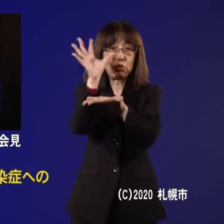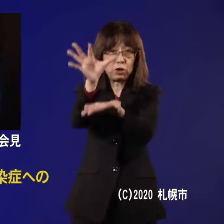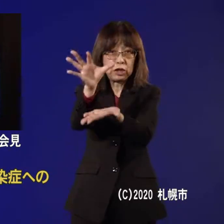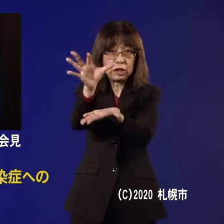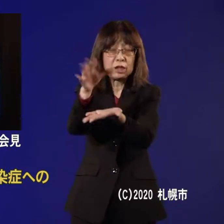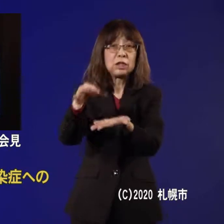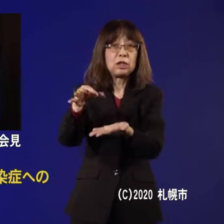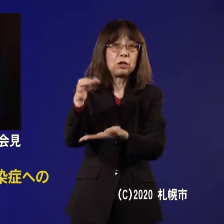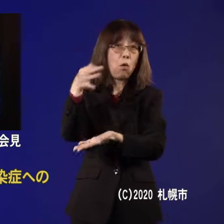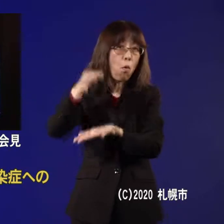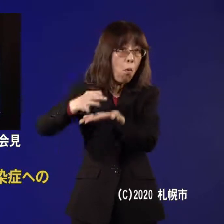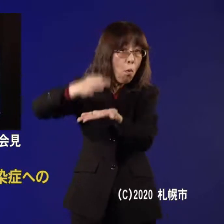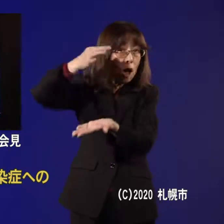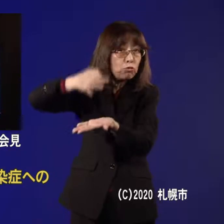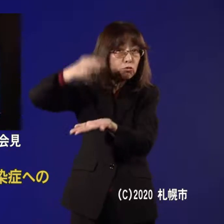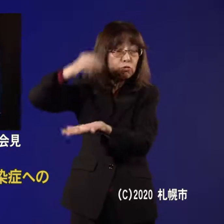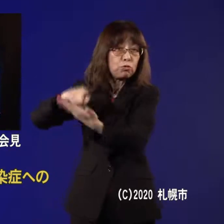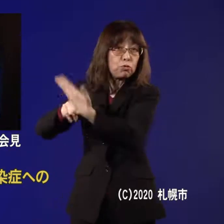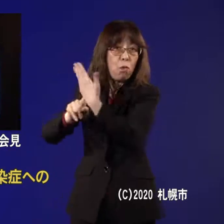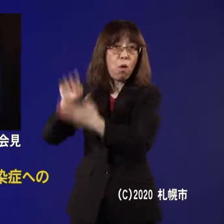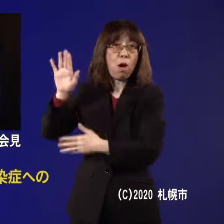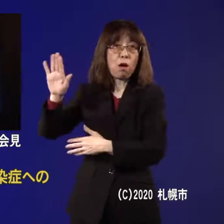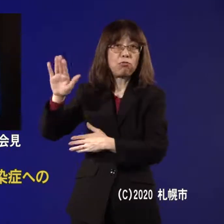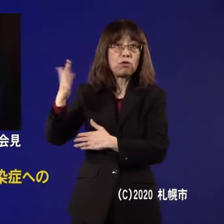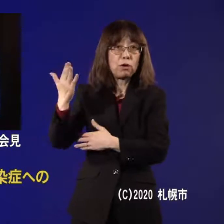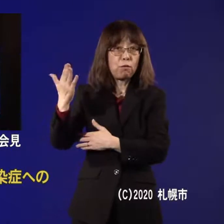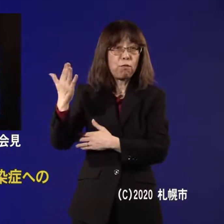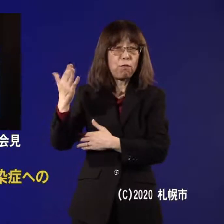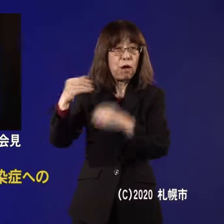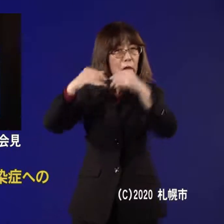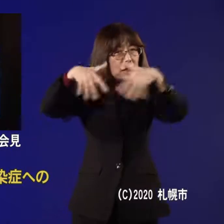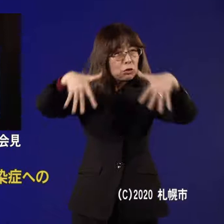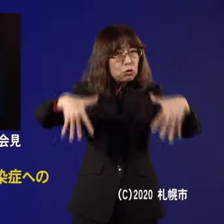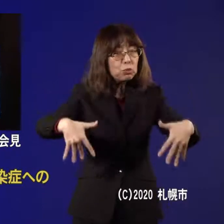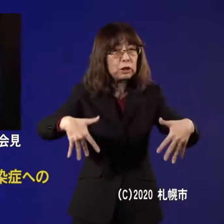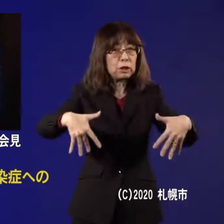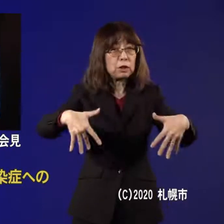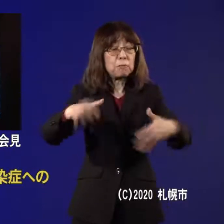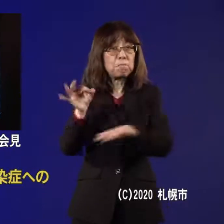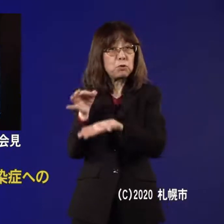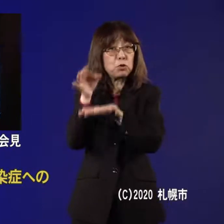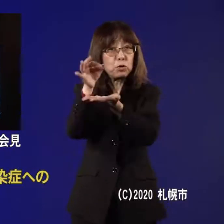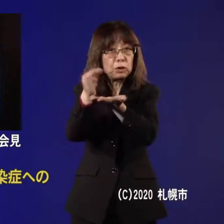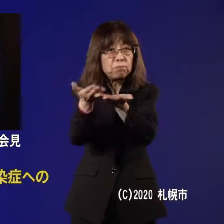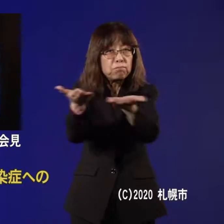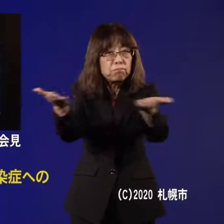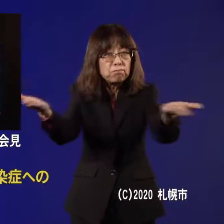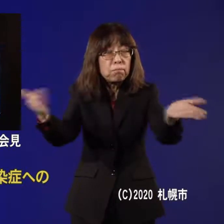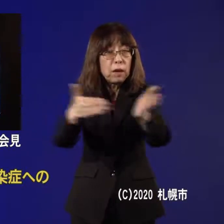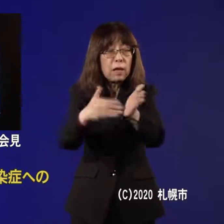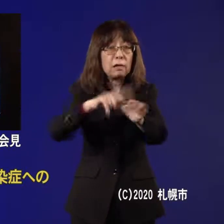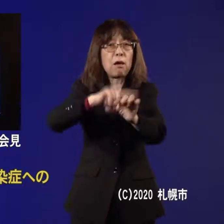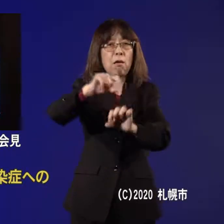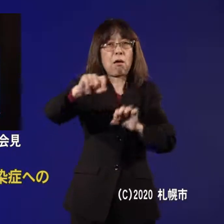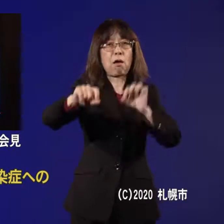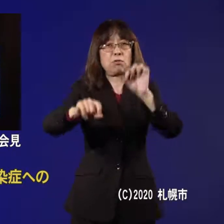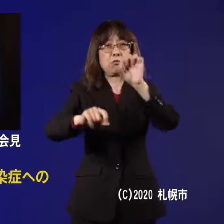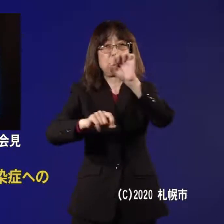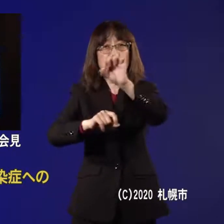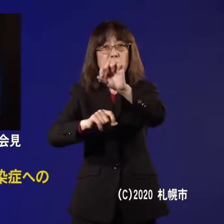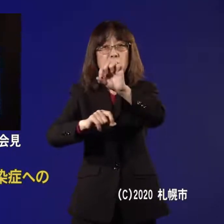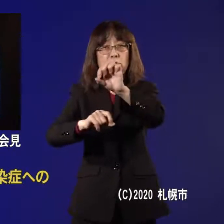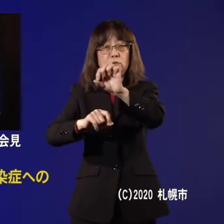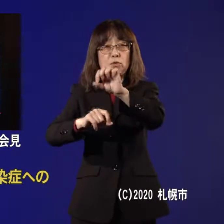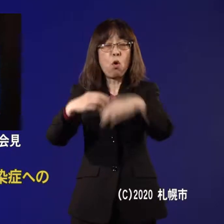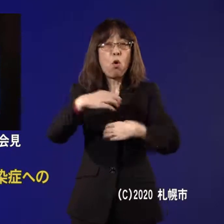資の枠が出てますが、仕組みとして融資実行されるまでに時間がかかるというようなことも言われています。じゃあ、そういう